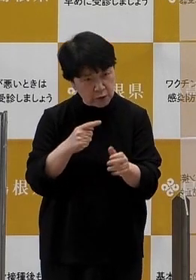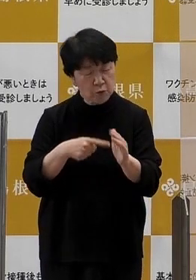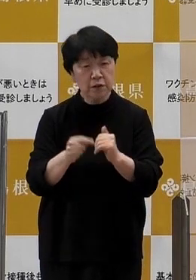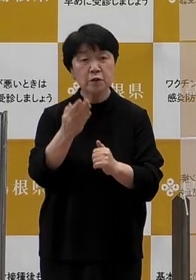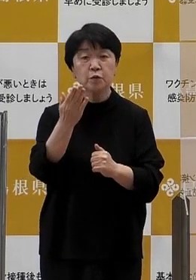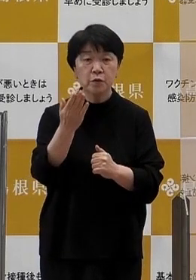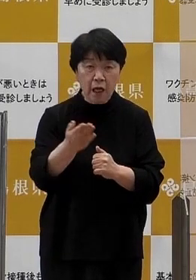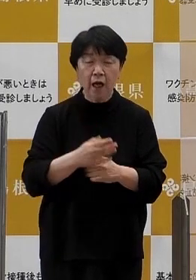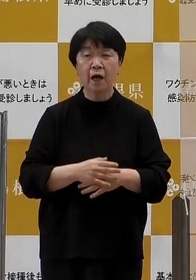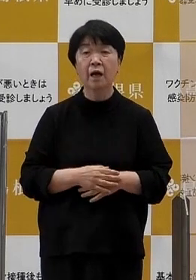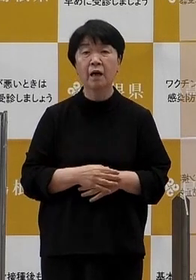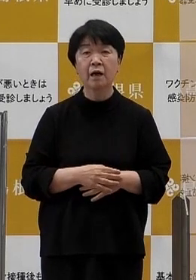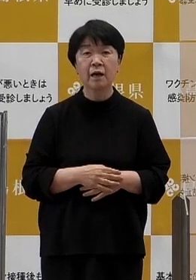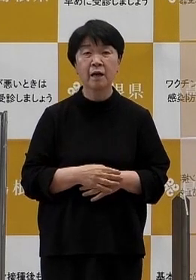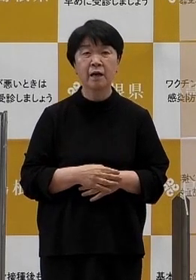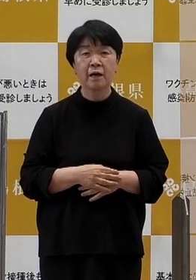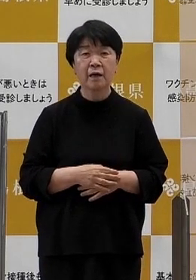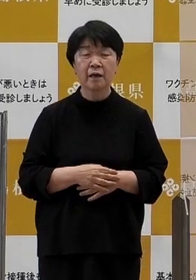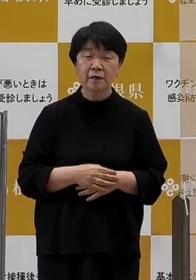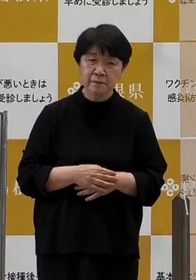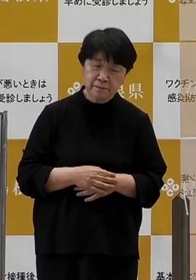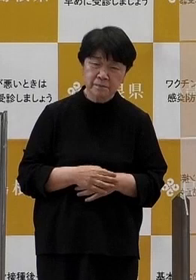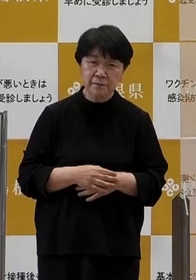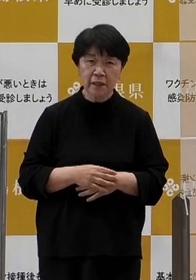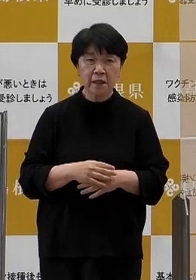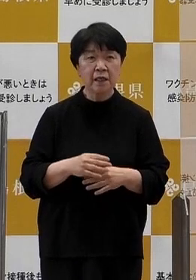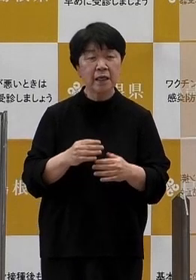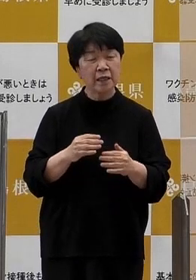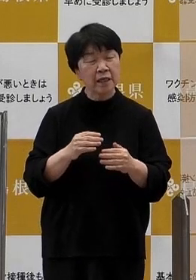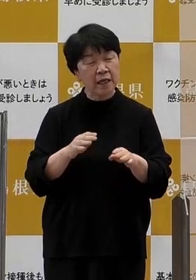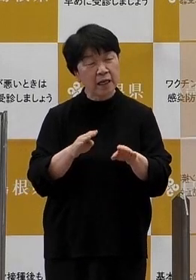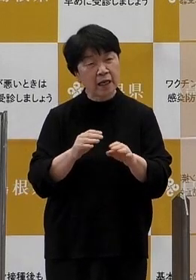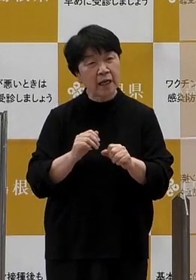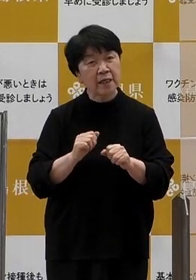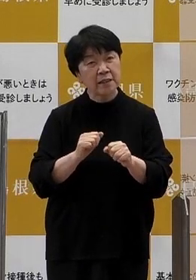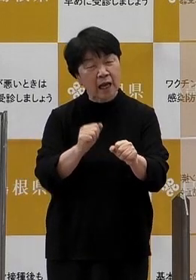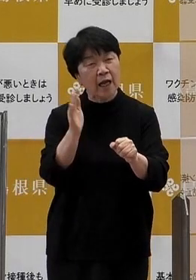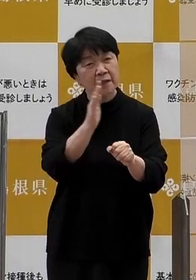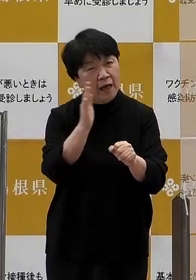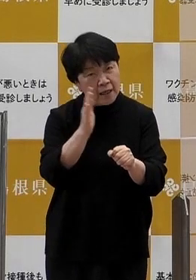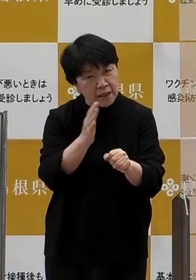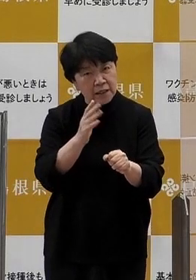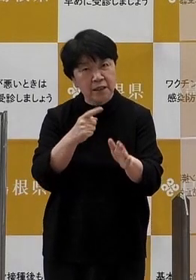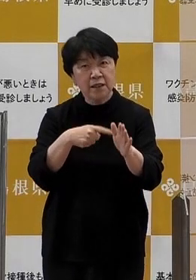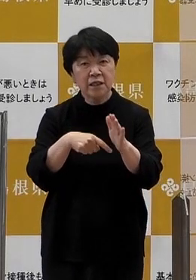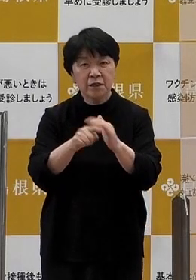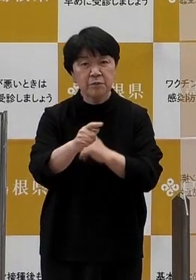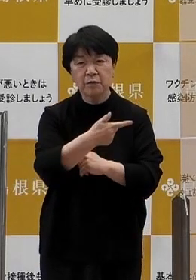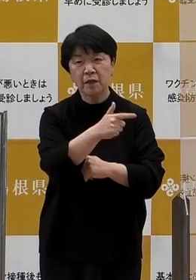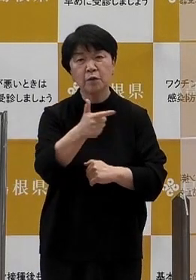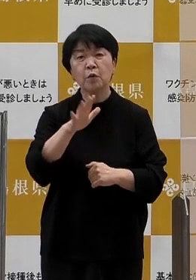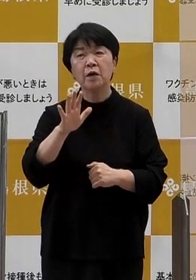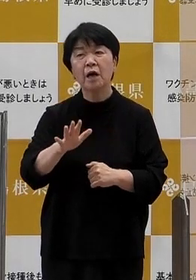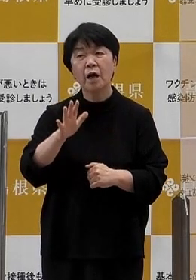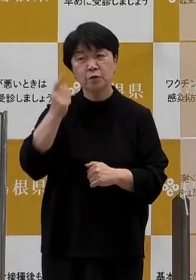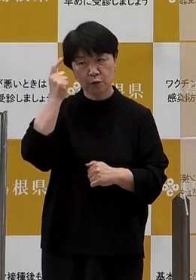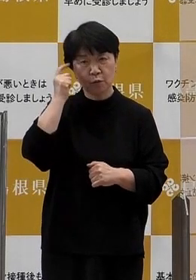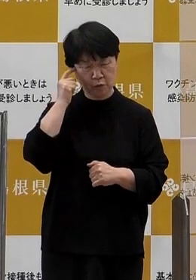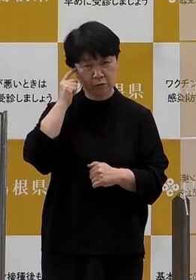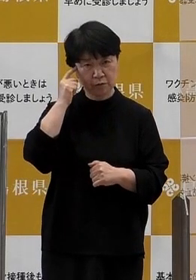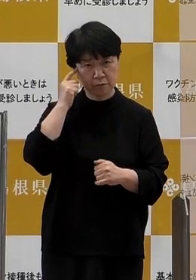バラエティがある やらないロジックはいろいろあるでしょうから、そこはあの最終どういうふう